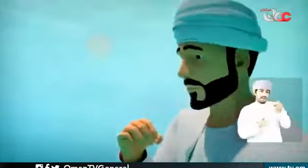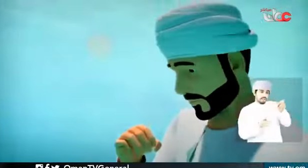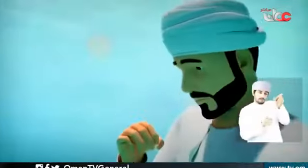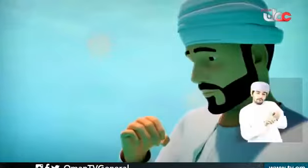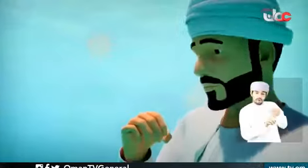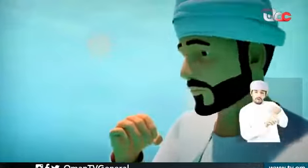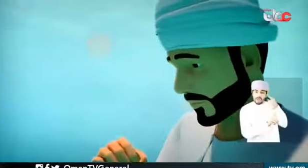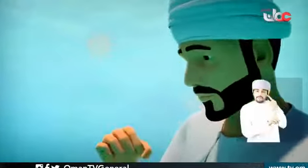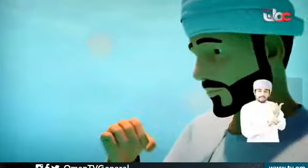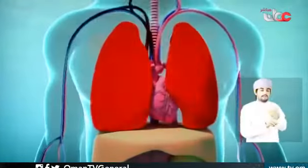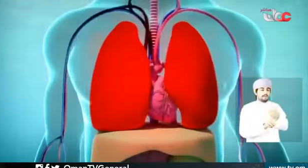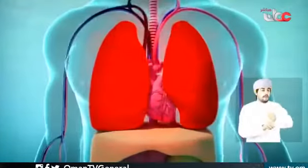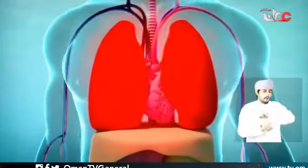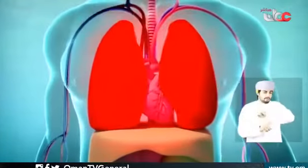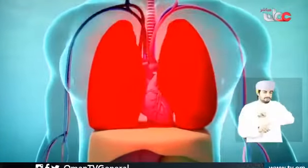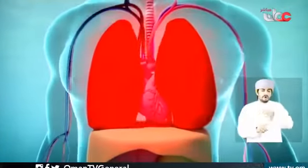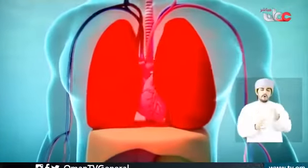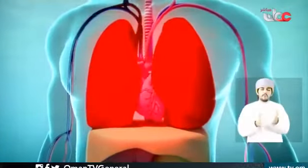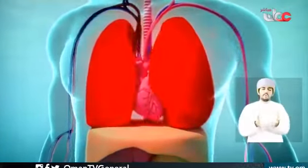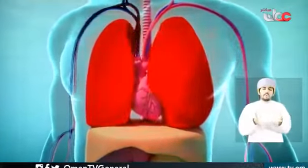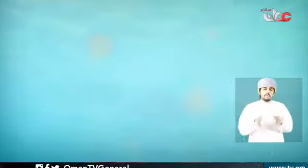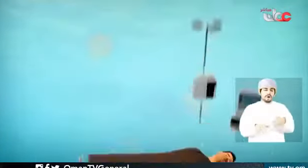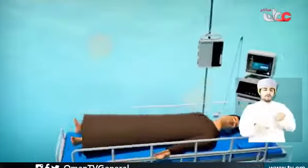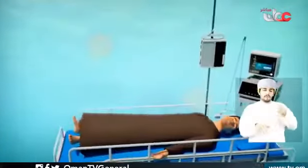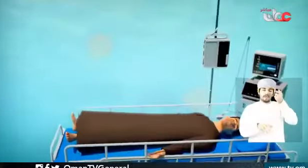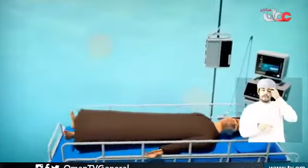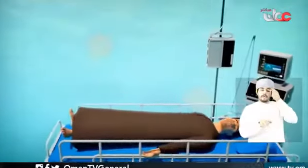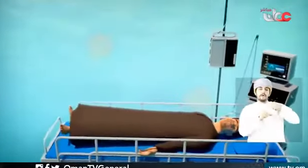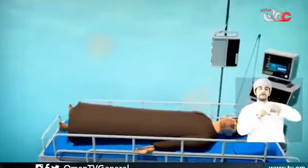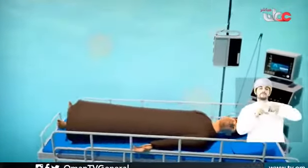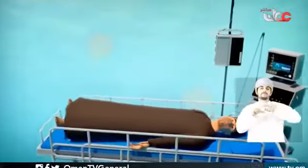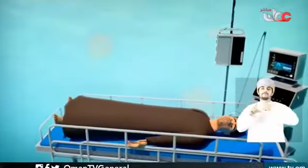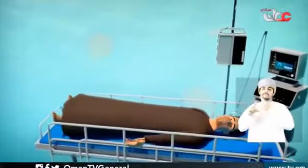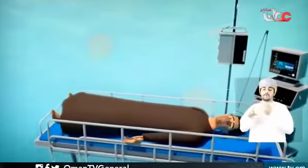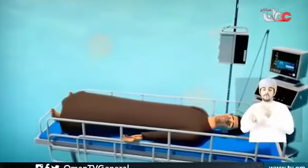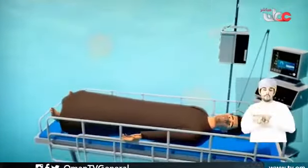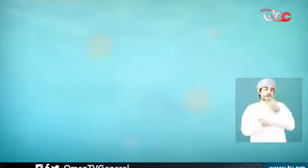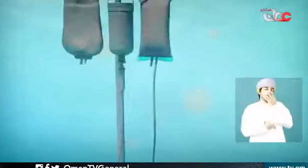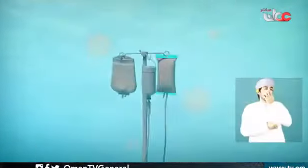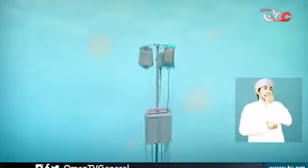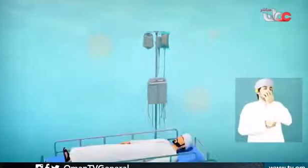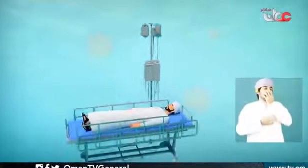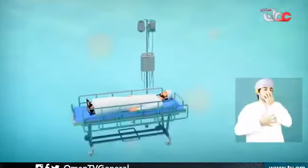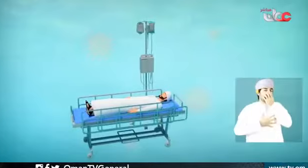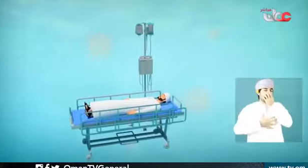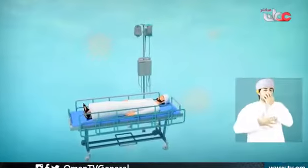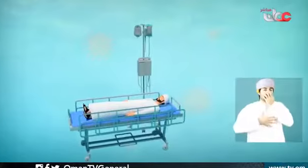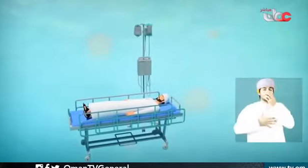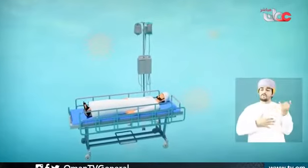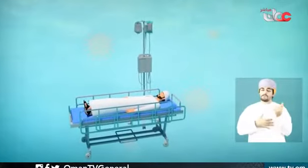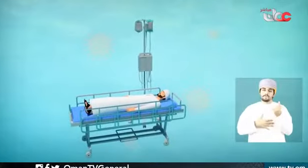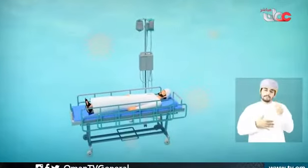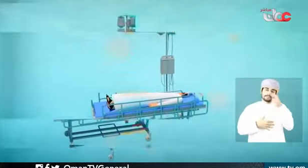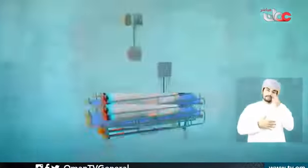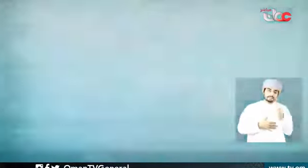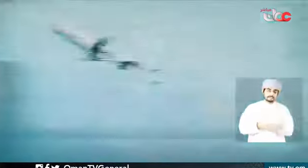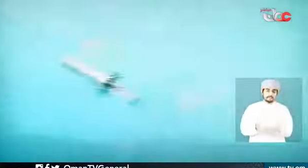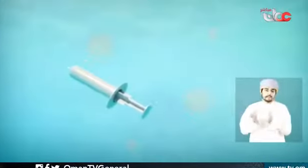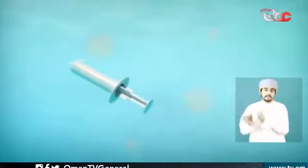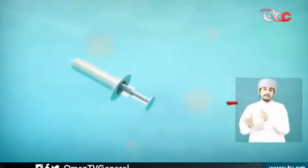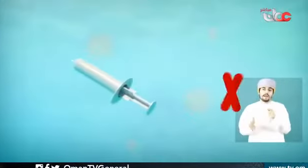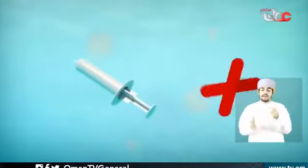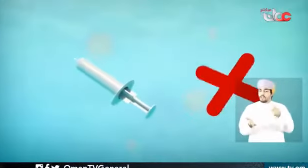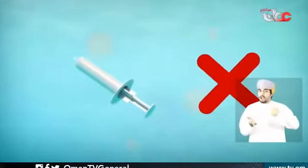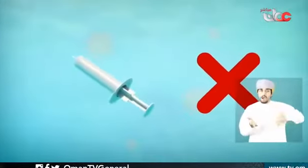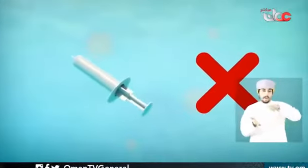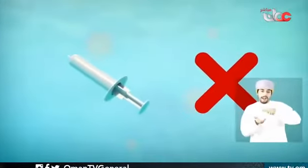والسعال وضيق التنفس والالتهاب الرئوي الحاد الذي قد يتطلب التنفس الاصطناعي ودعم وحدة العناية المركزة. لا